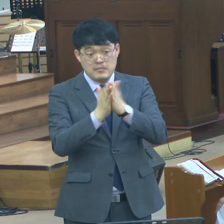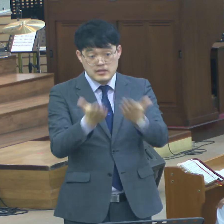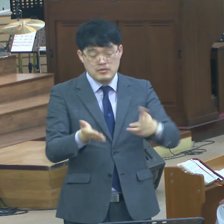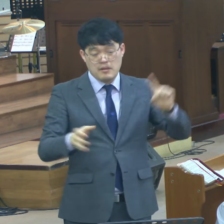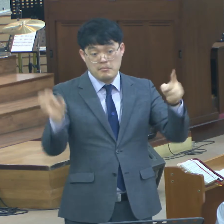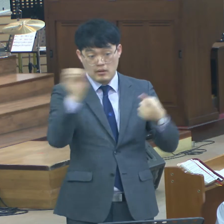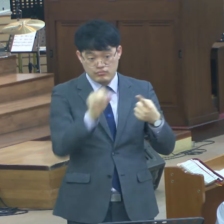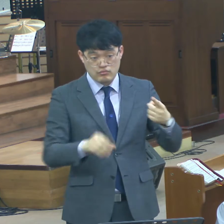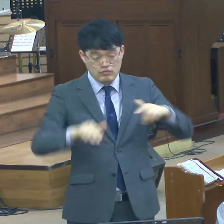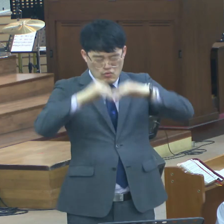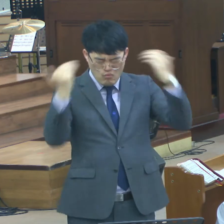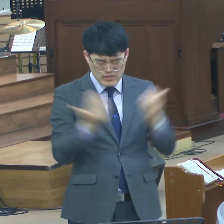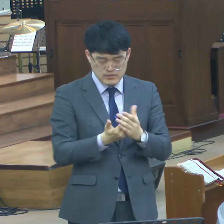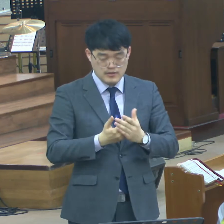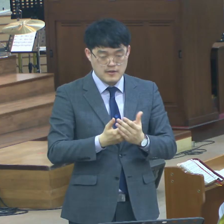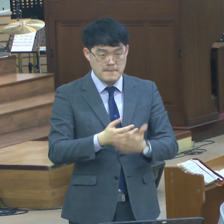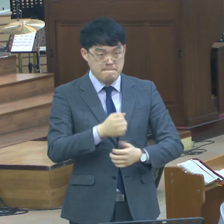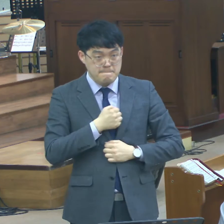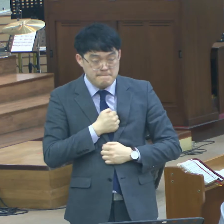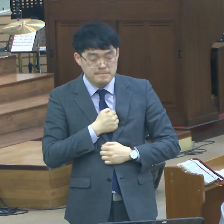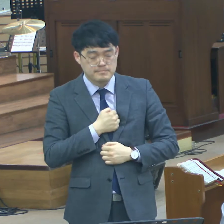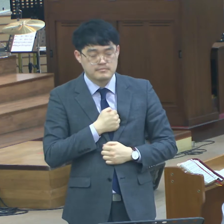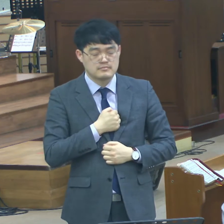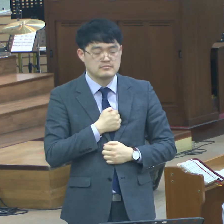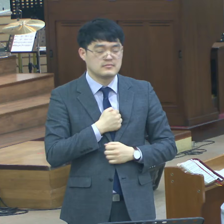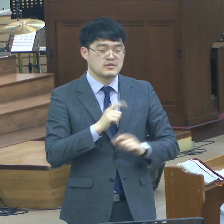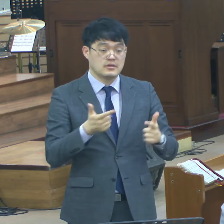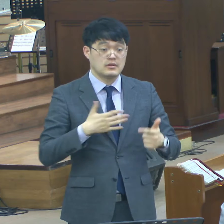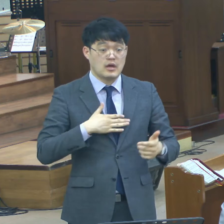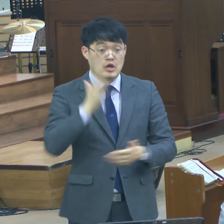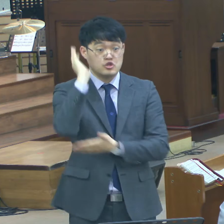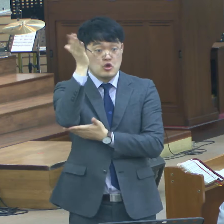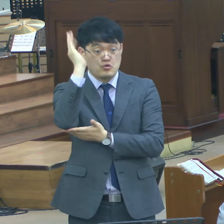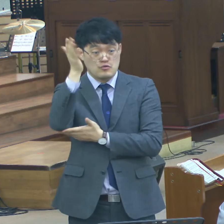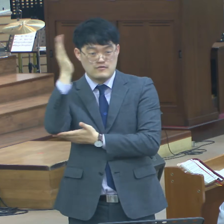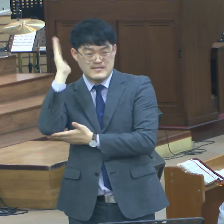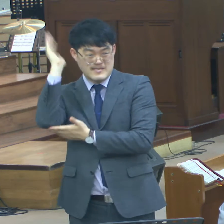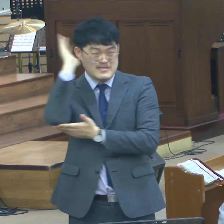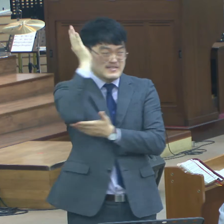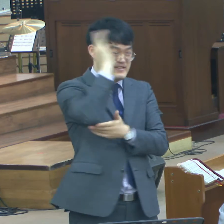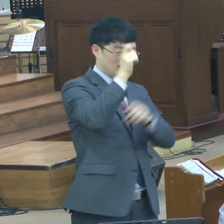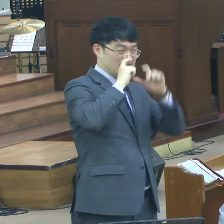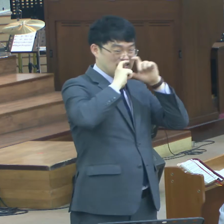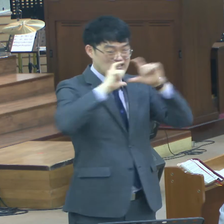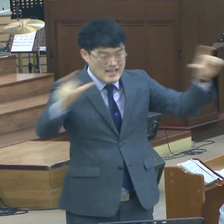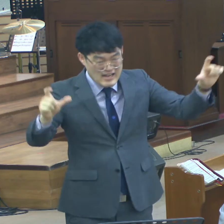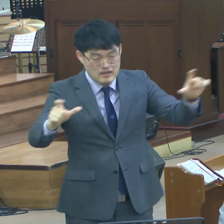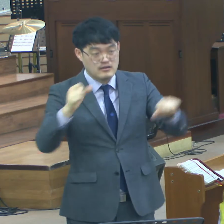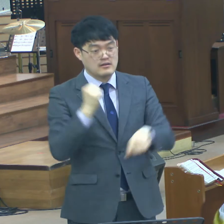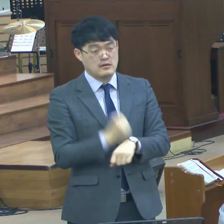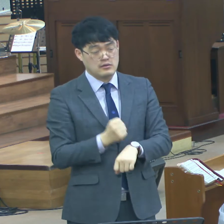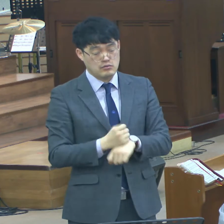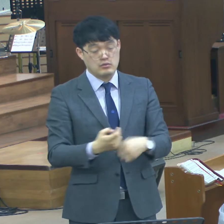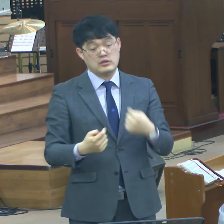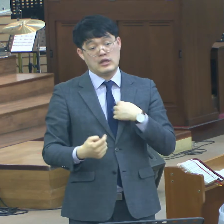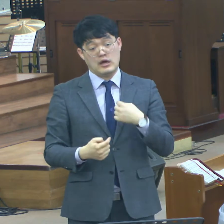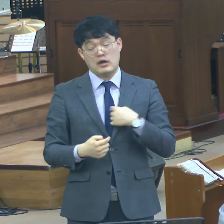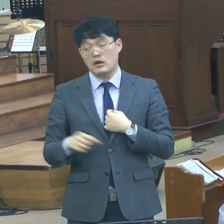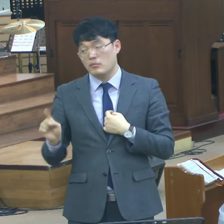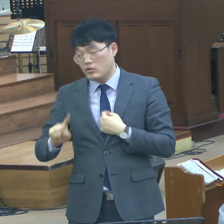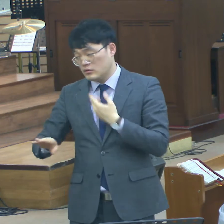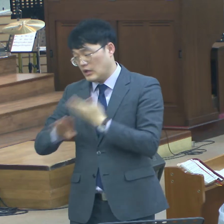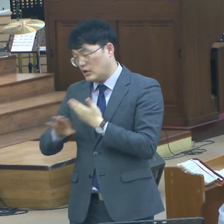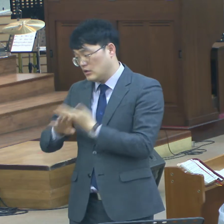말이에요. 제가 선교 준비를 열심히 해서 여러분에게 전한다 그래서 제가 다른 하나님의 계명을 지킨 건 아니에요. 그건 그거대로 지켜야